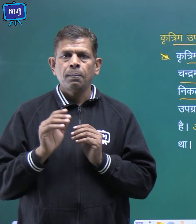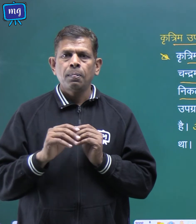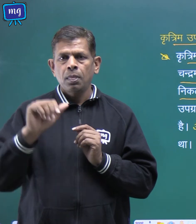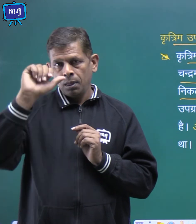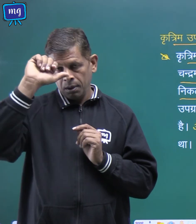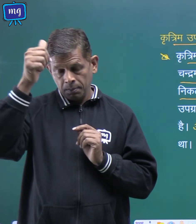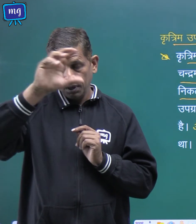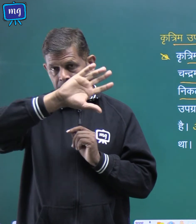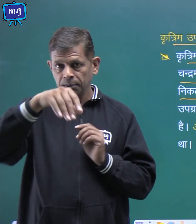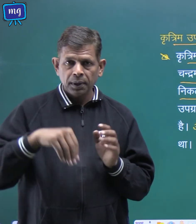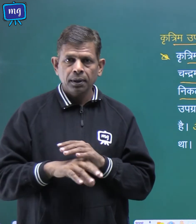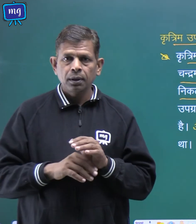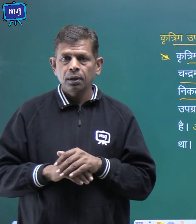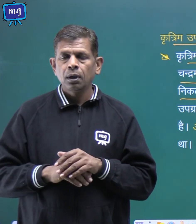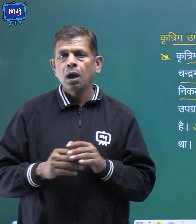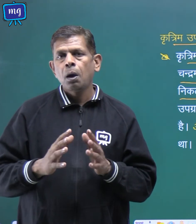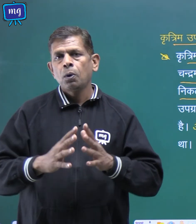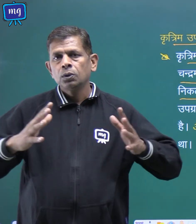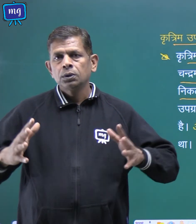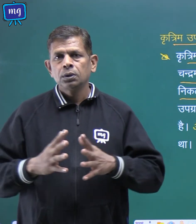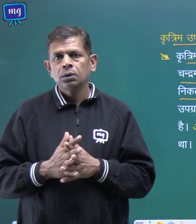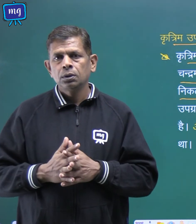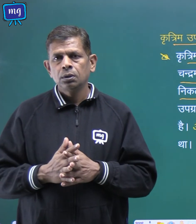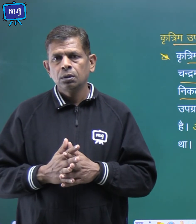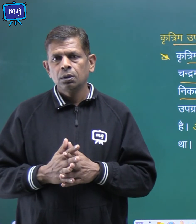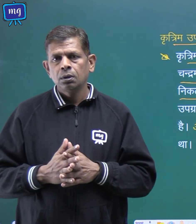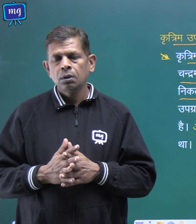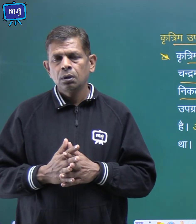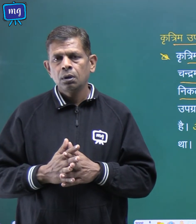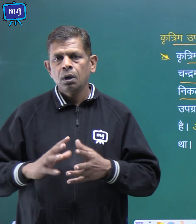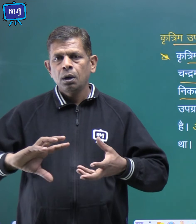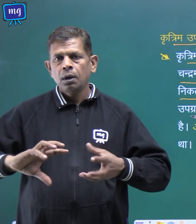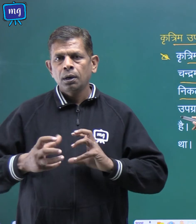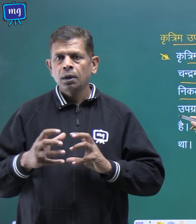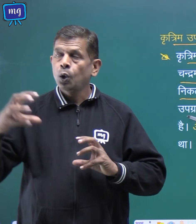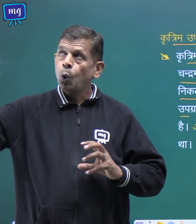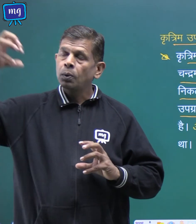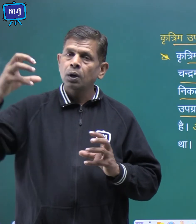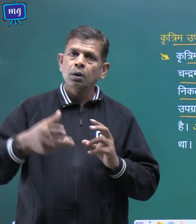भारत में बहुत से कृत्रिम उपग्रहों का